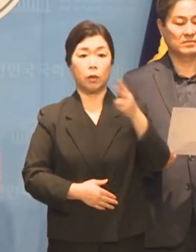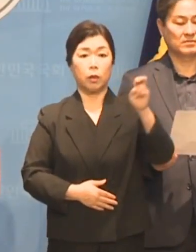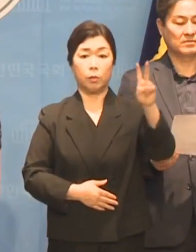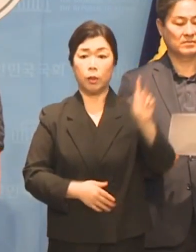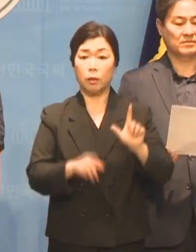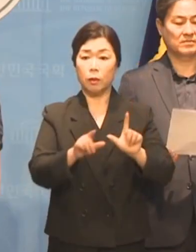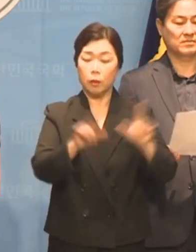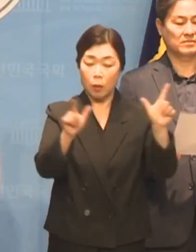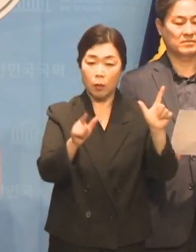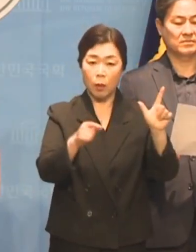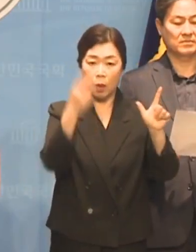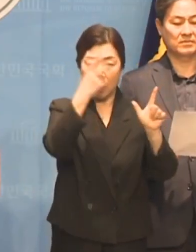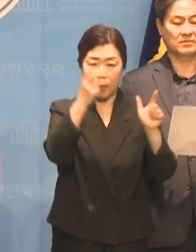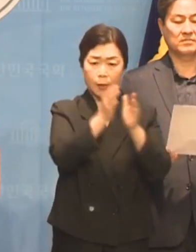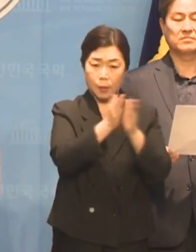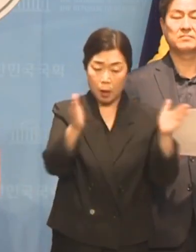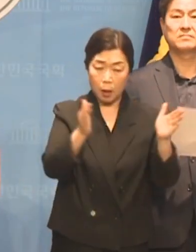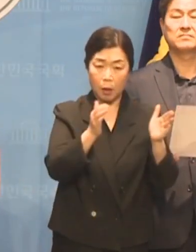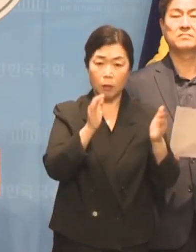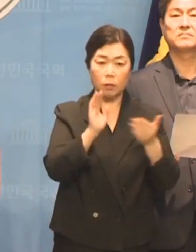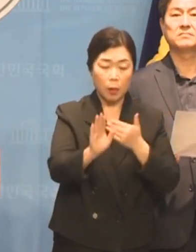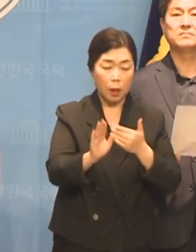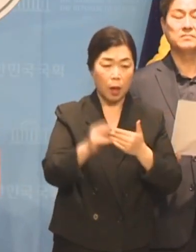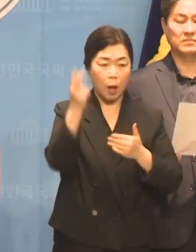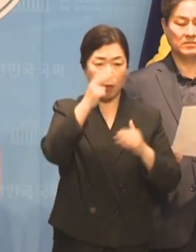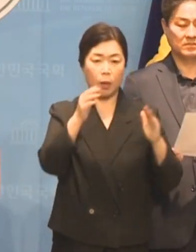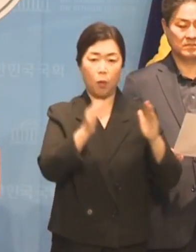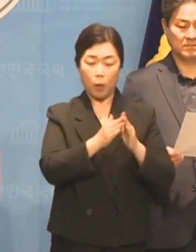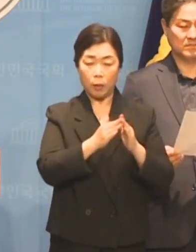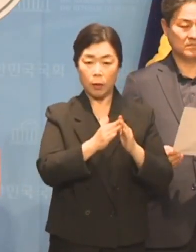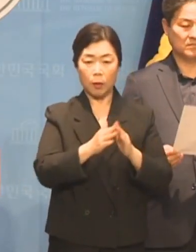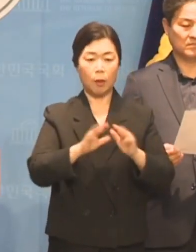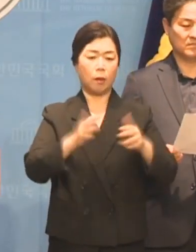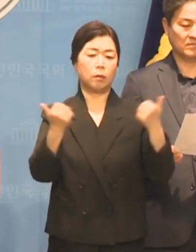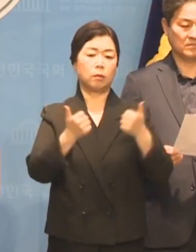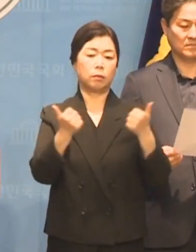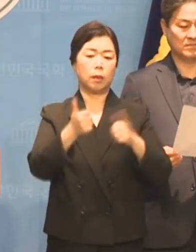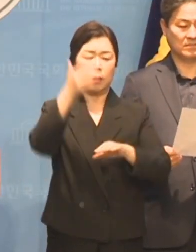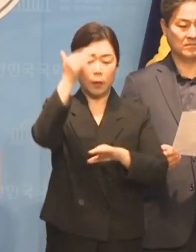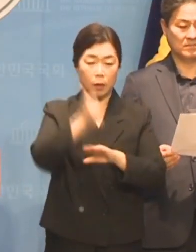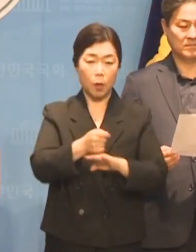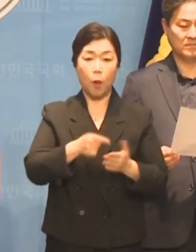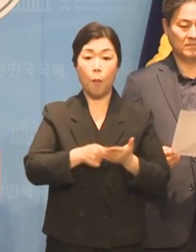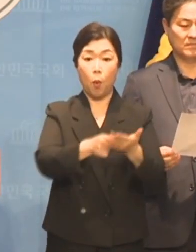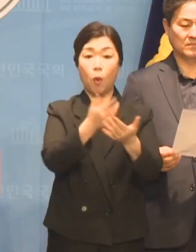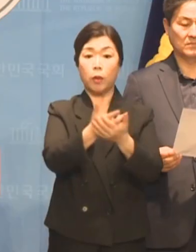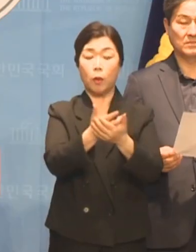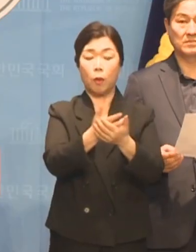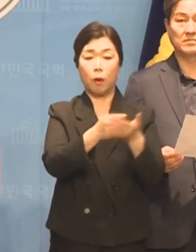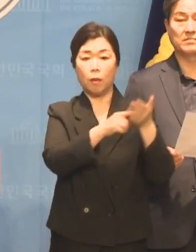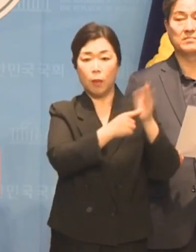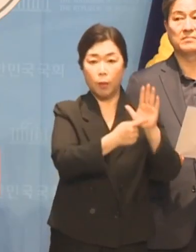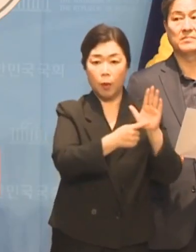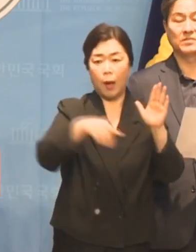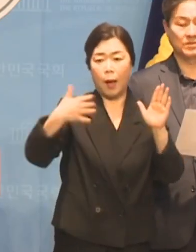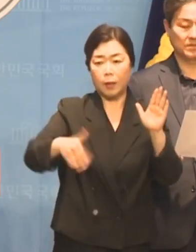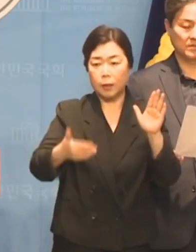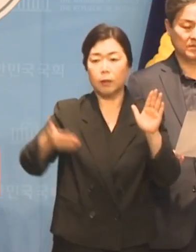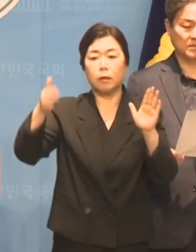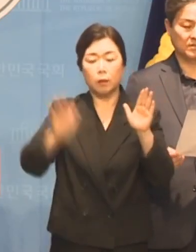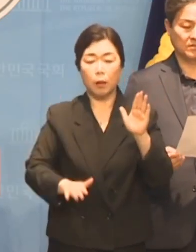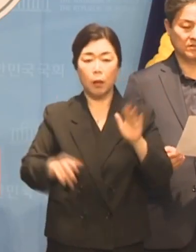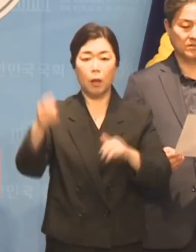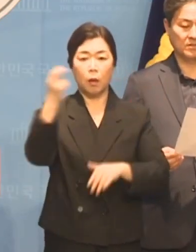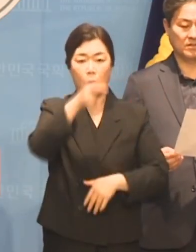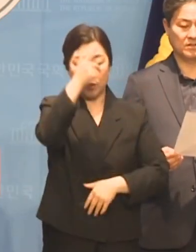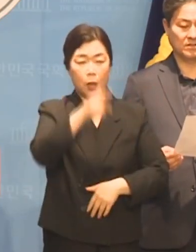2022년에 감사에 착수한 뒤 감사위원회의 의결을 거친 최종 감사 보고서가 나오기도 전에 검찰에